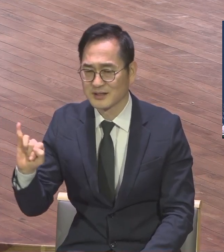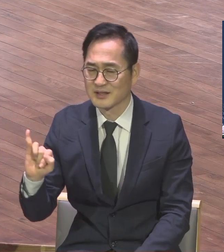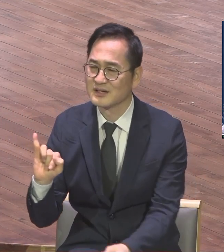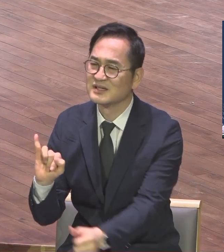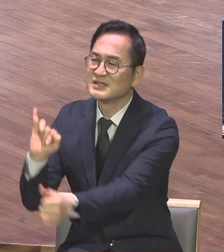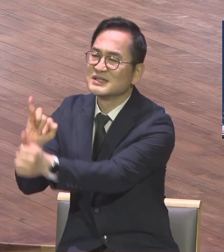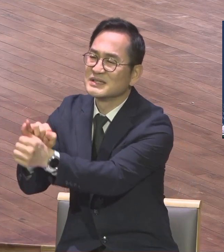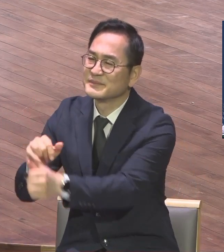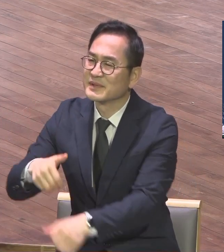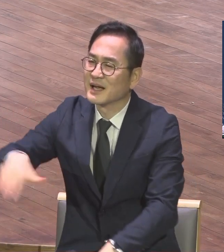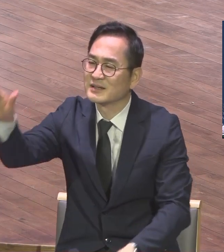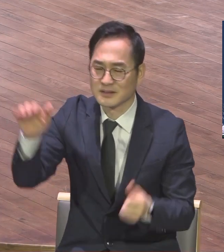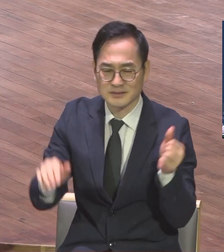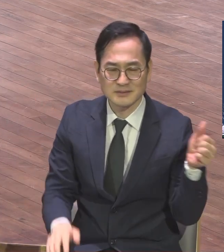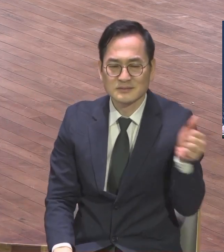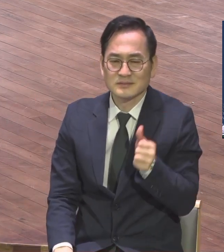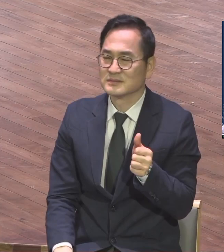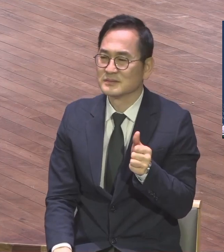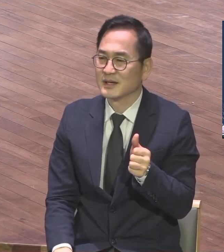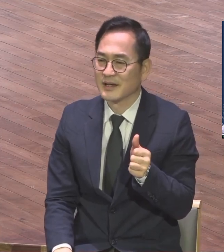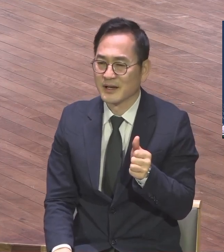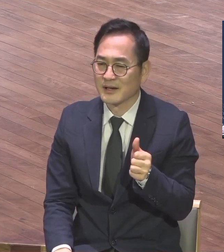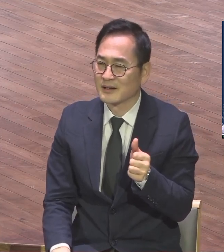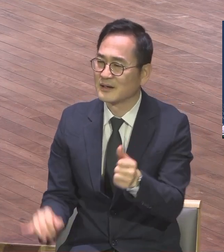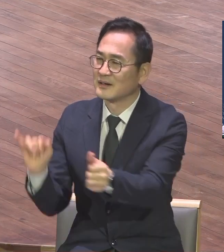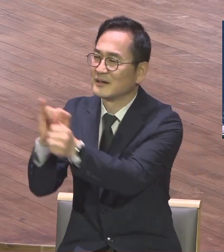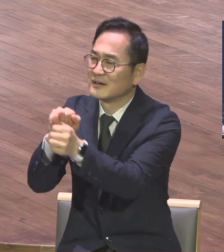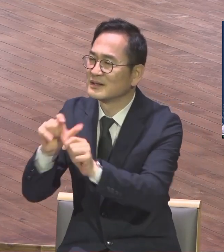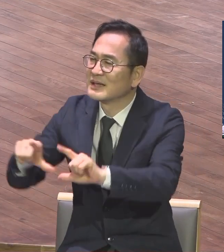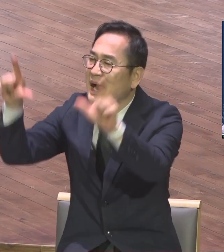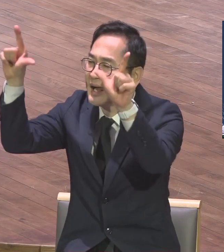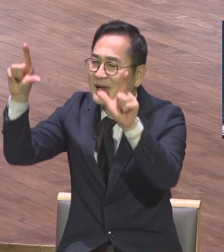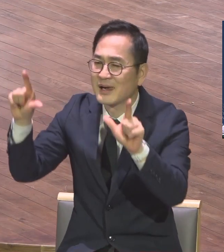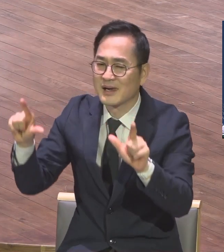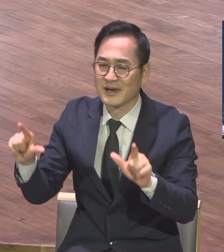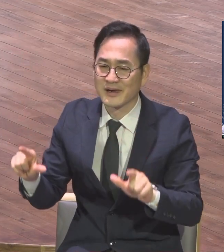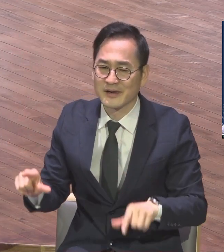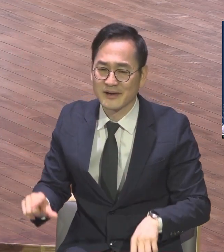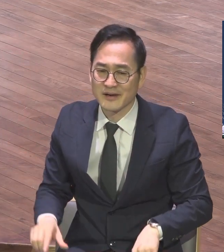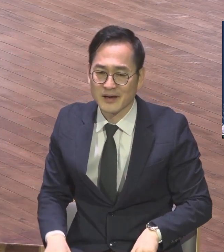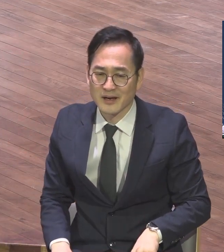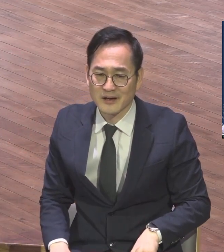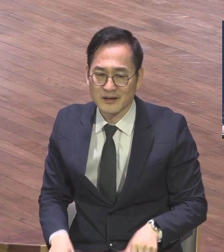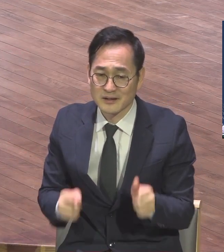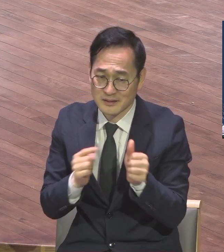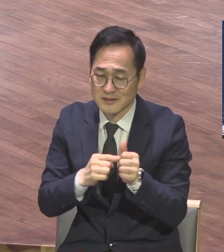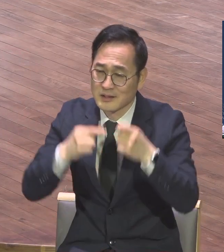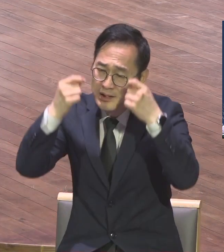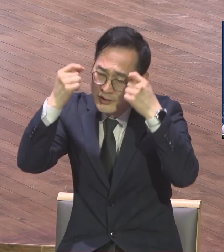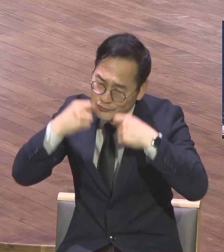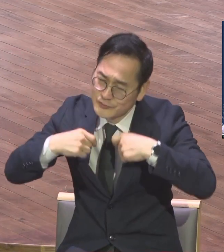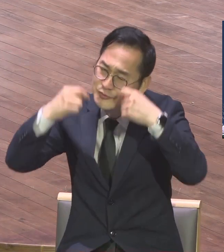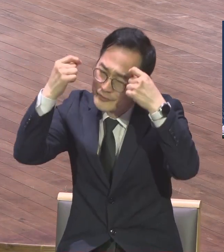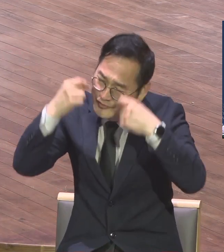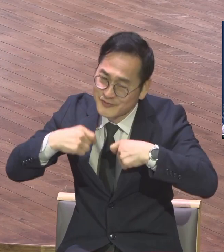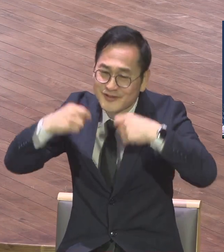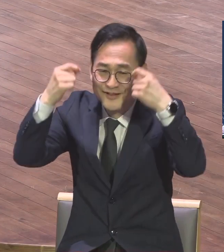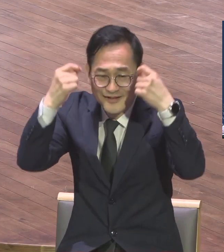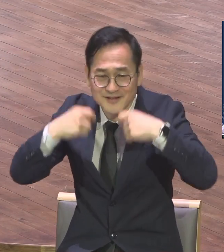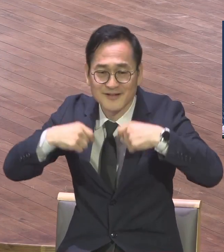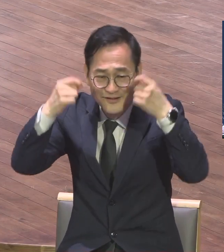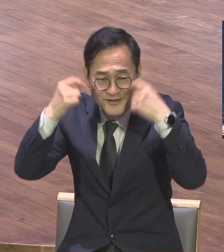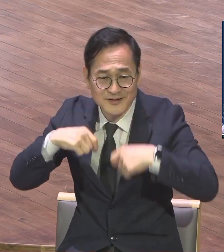시집을 갔더래요. 시집 간 날 첫날 밤에 한없이